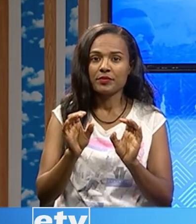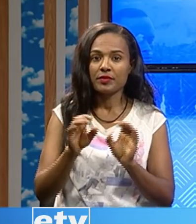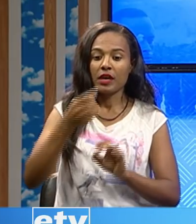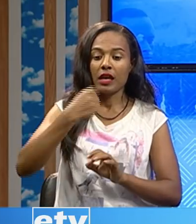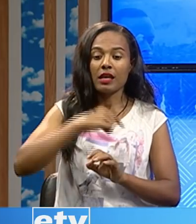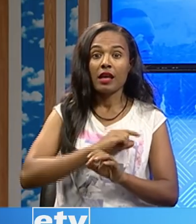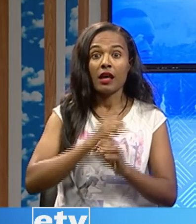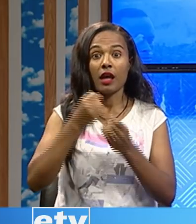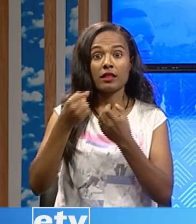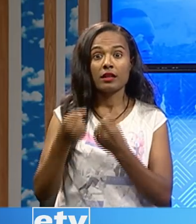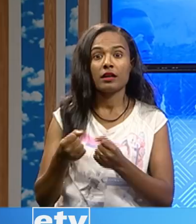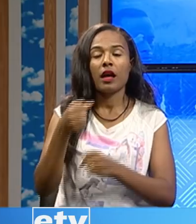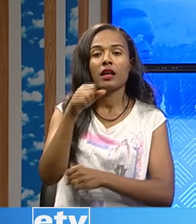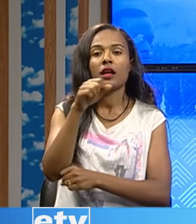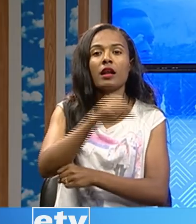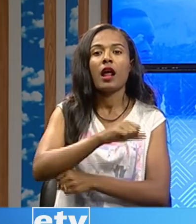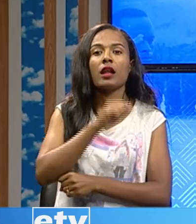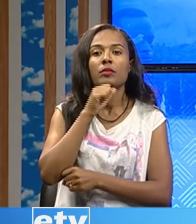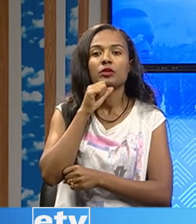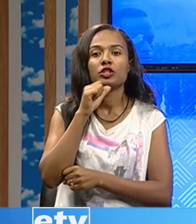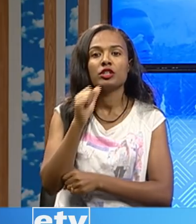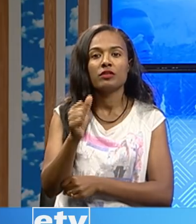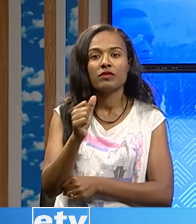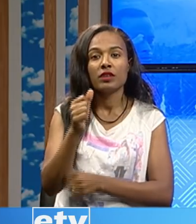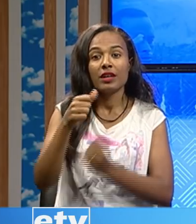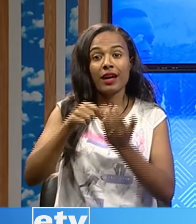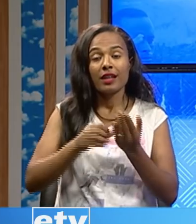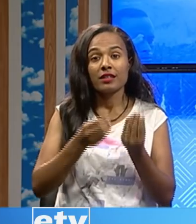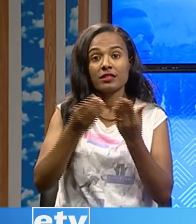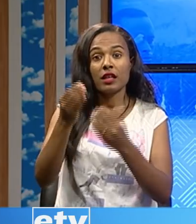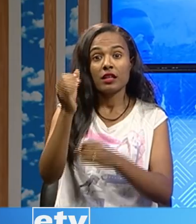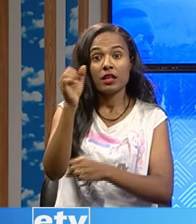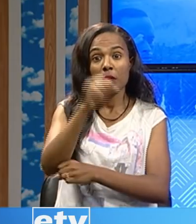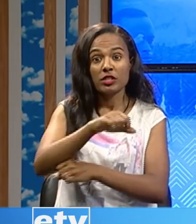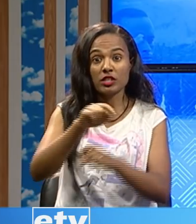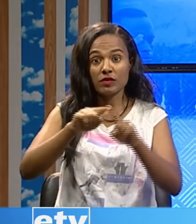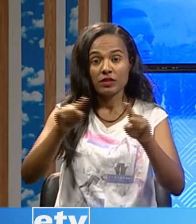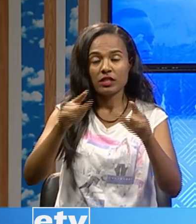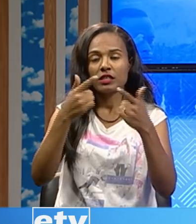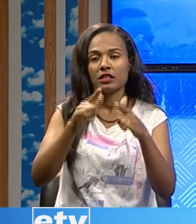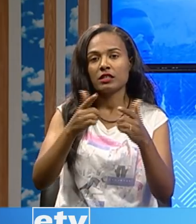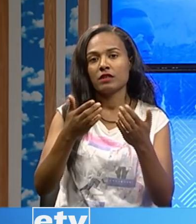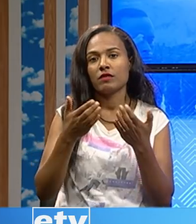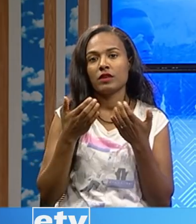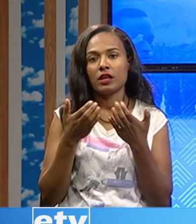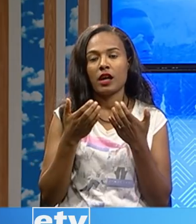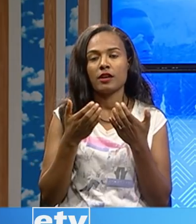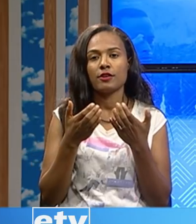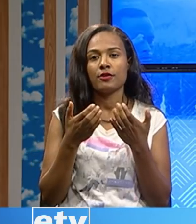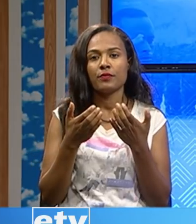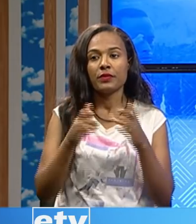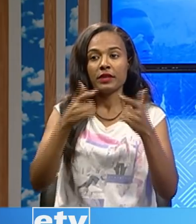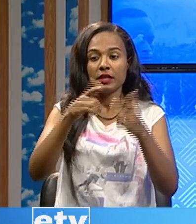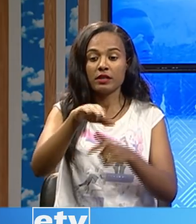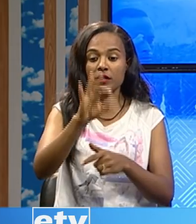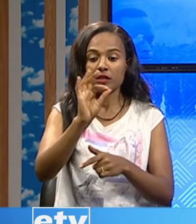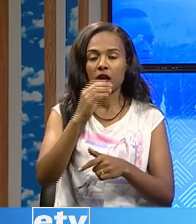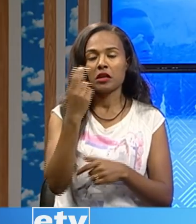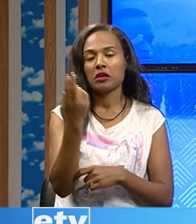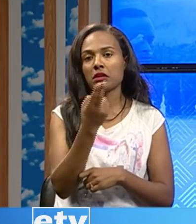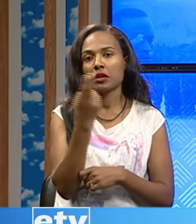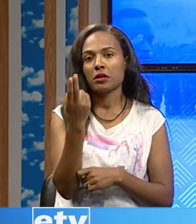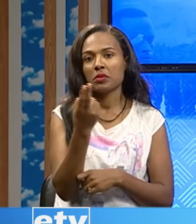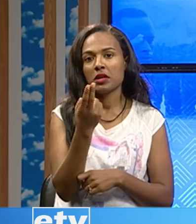እኛ ጥንካሬ ላለመሸነፍ ጋራንቲ ይሰጠናል ለማሸነፍ ግን እድል እንፈልጋለን በግራ በቀኝ እድል ስናገኝ